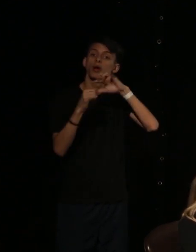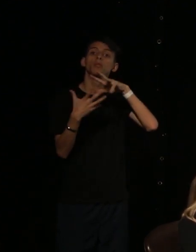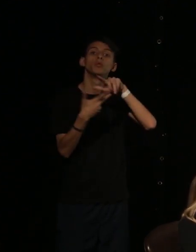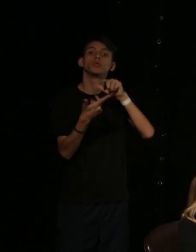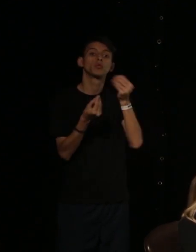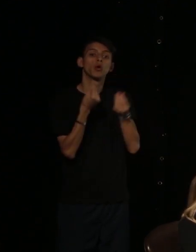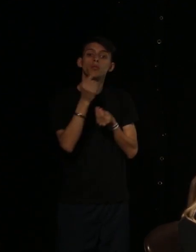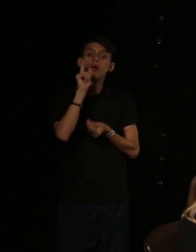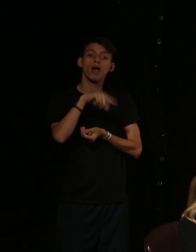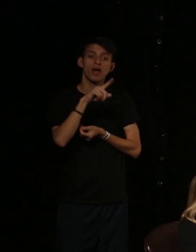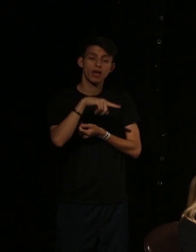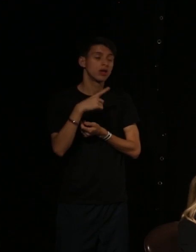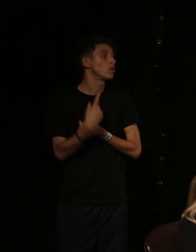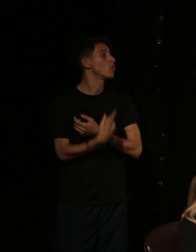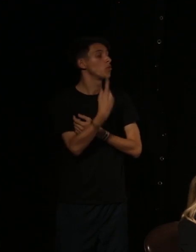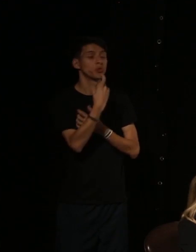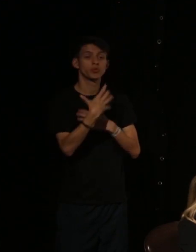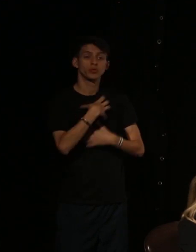atitudinal,